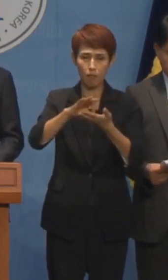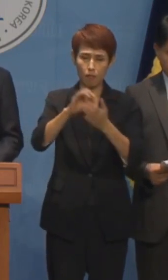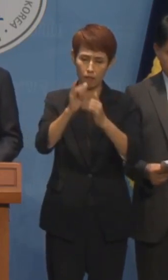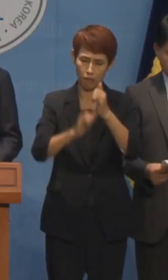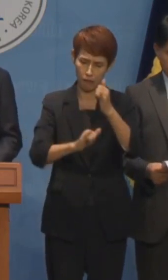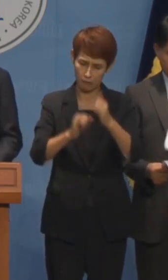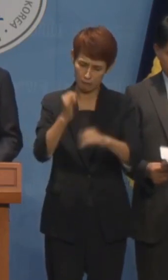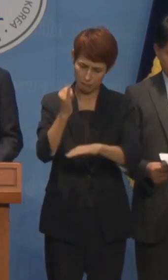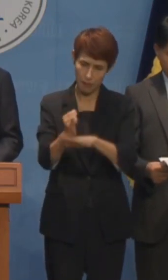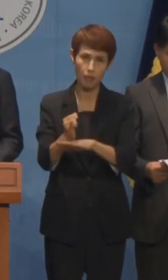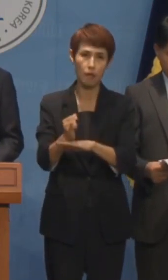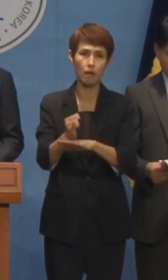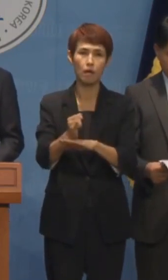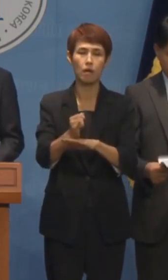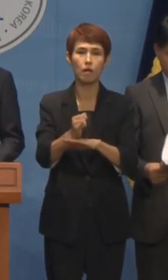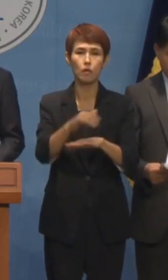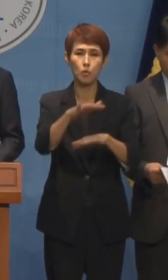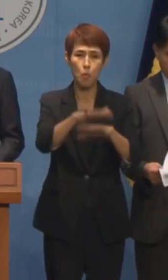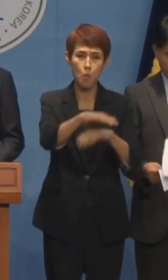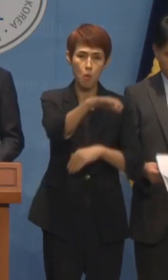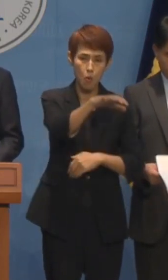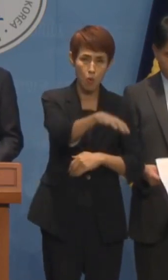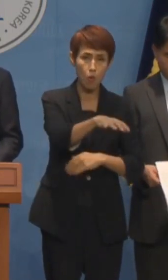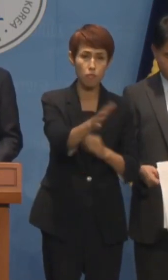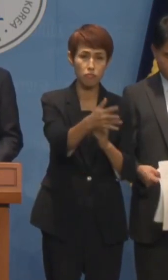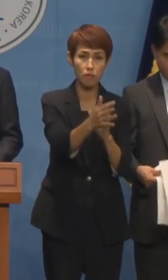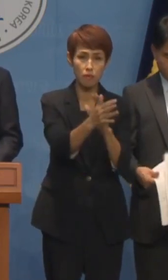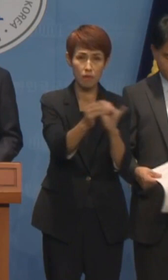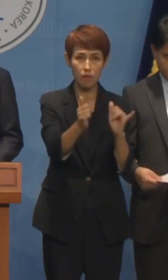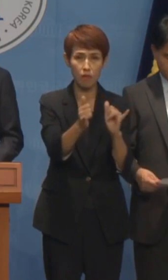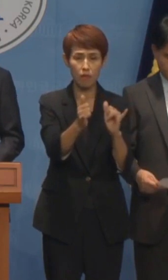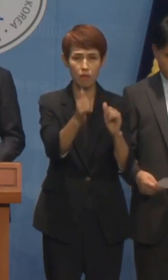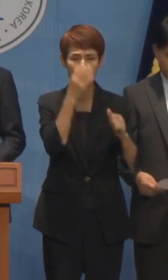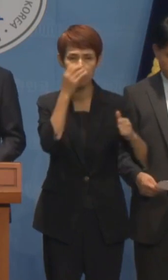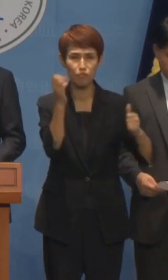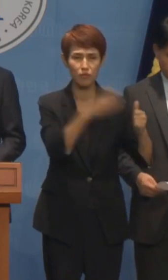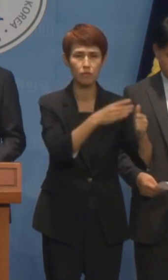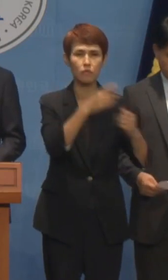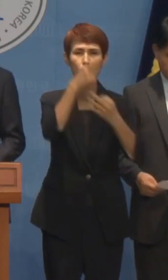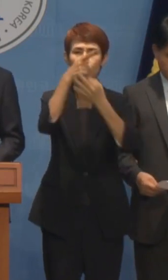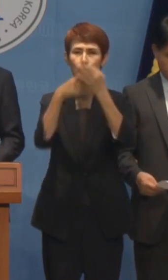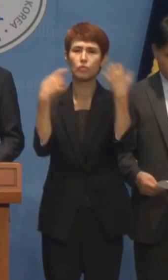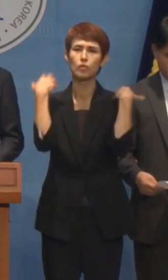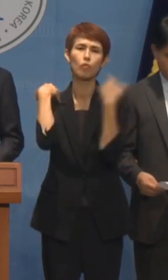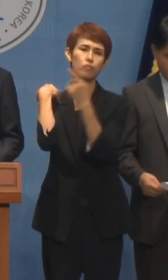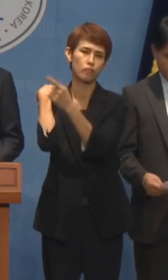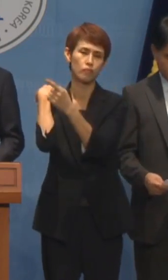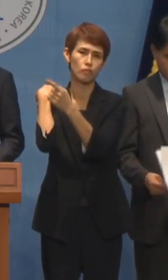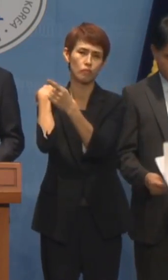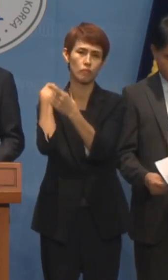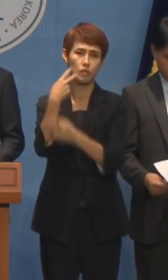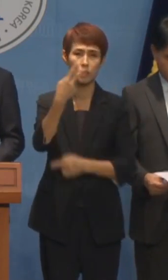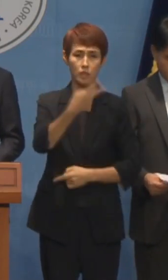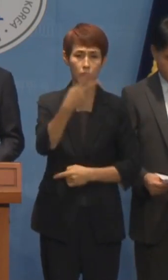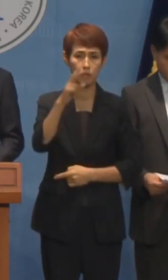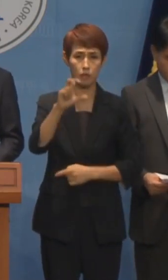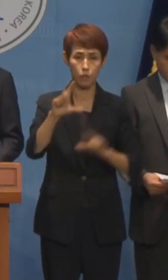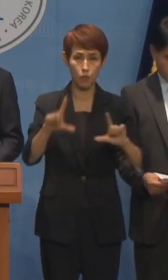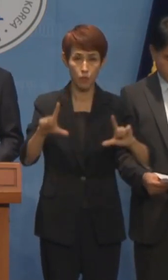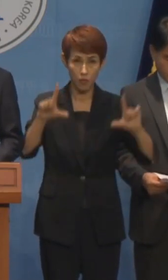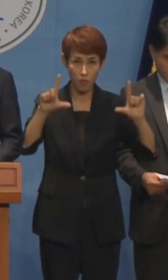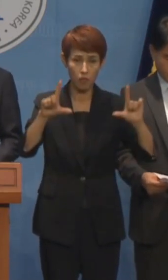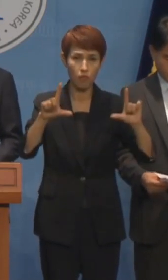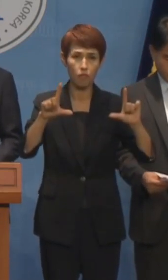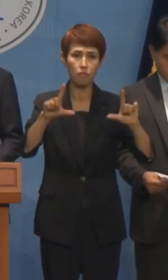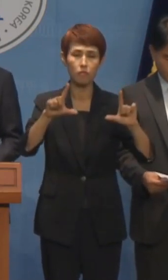농업, 농어촌, 농어민을 내팽개친 윤석열 정부의 2025년 농림수산